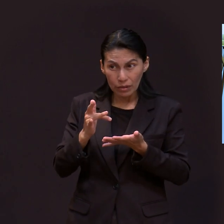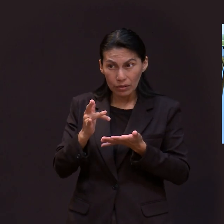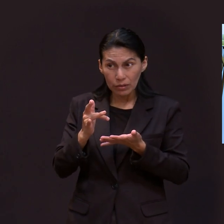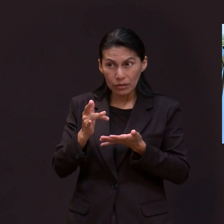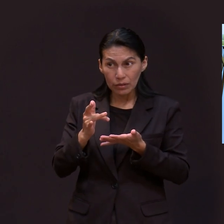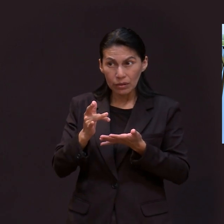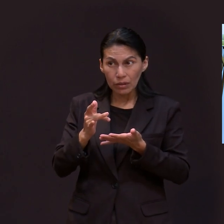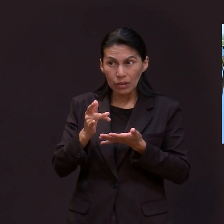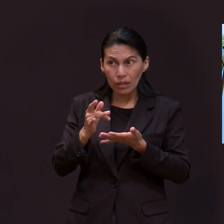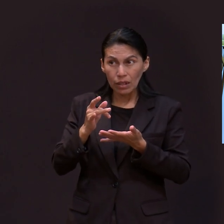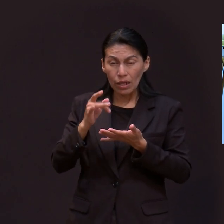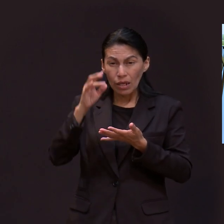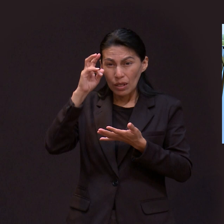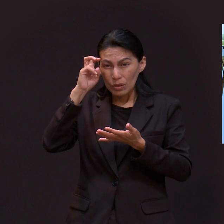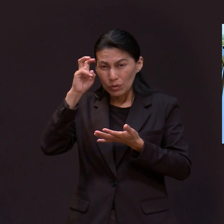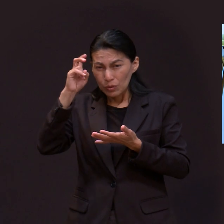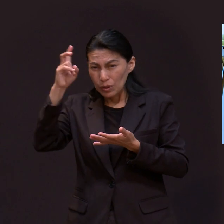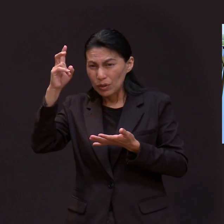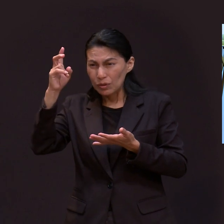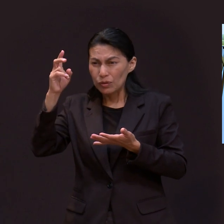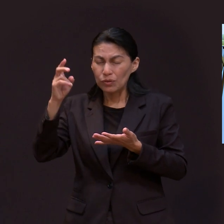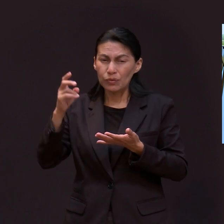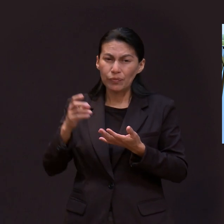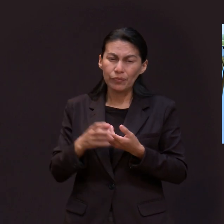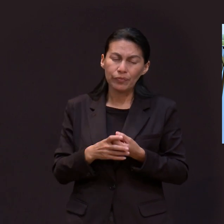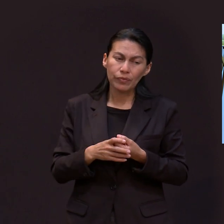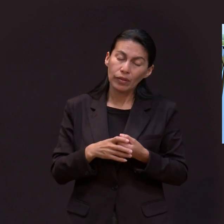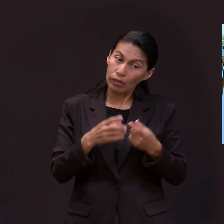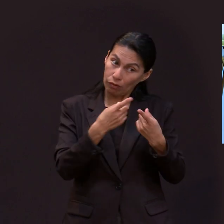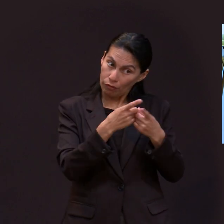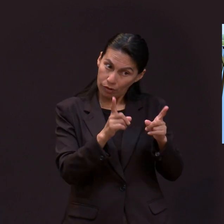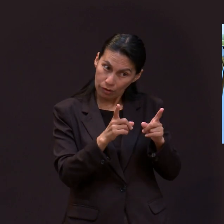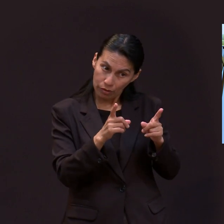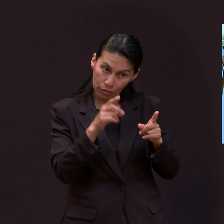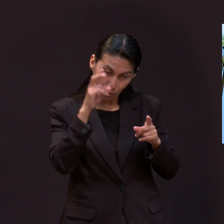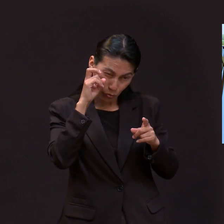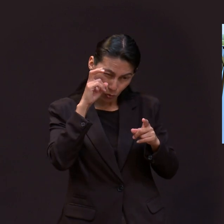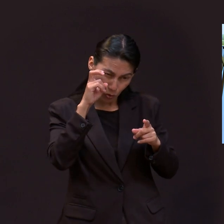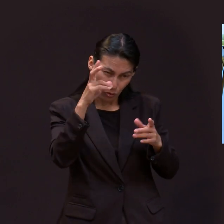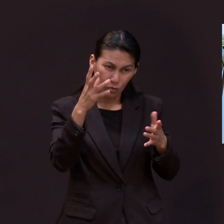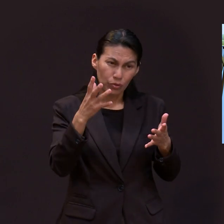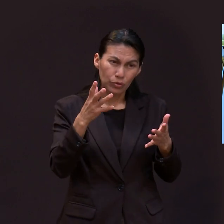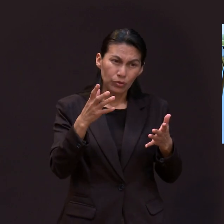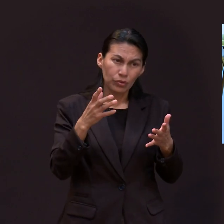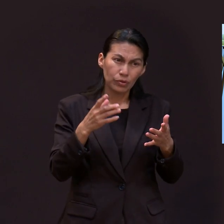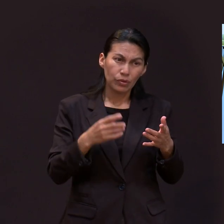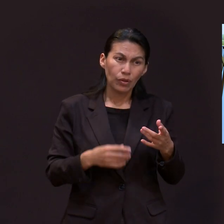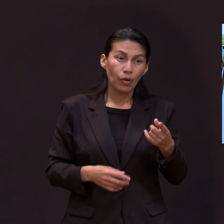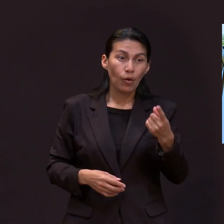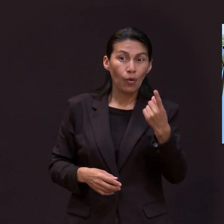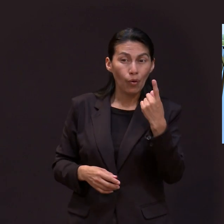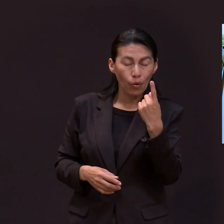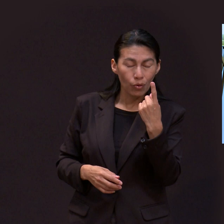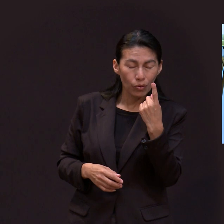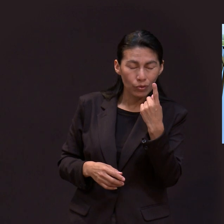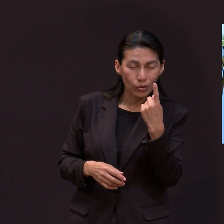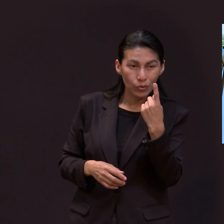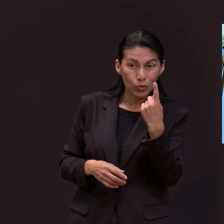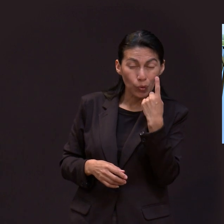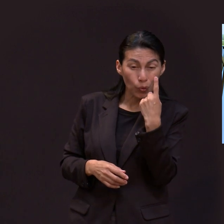sueño no necesariamente hay muchas clases del sueño pero usted